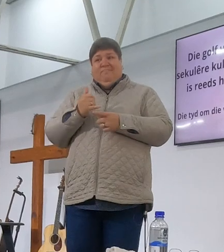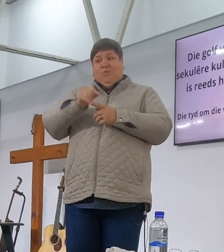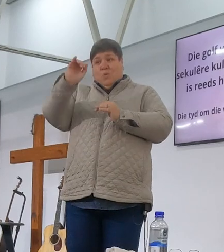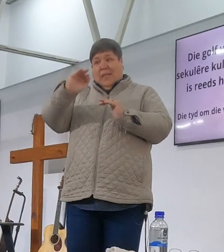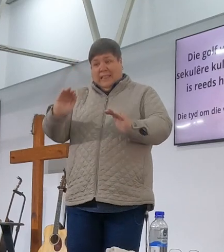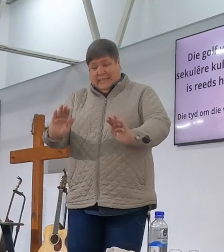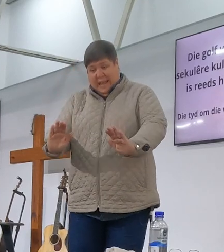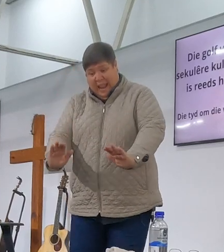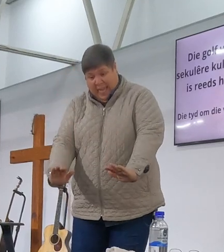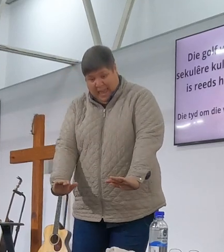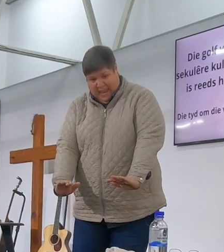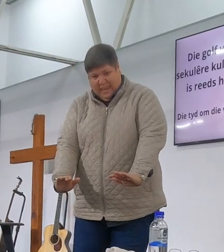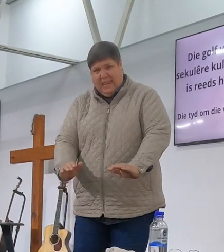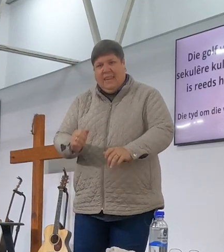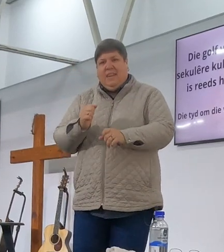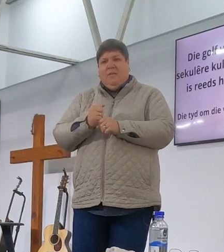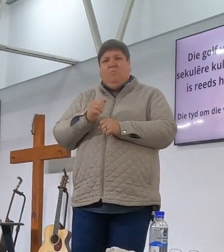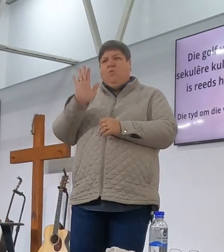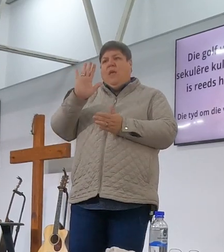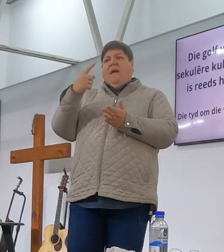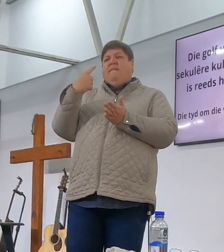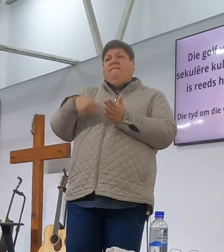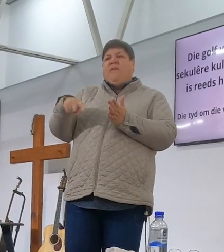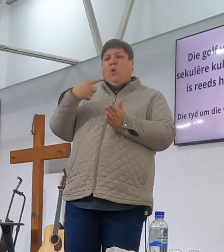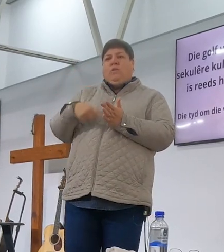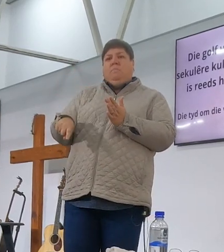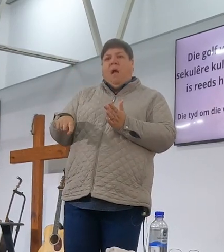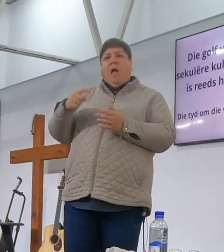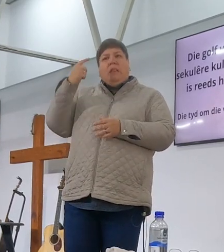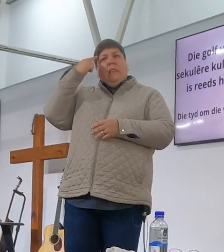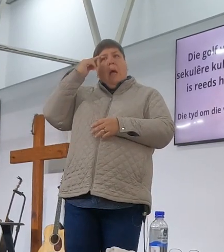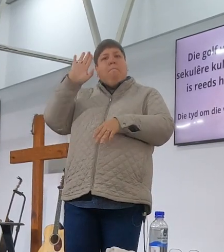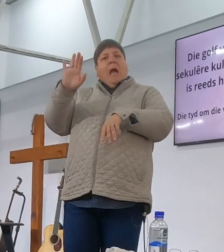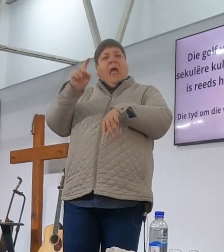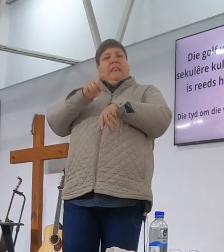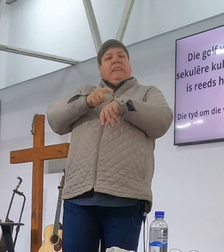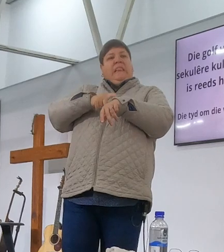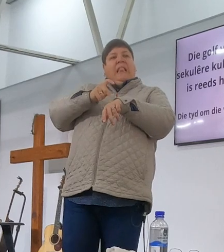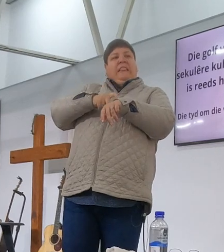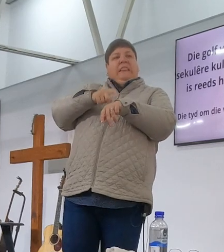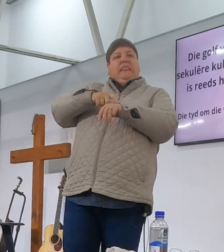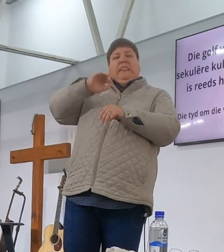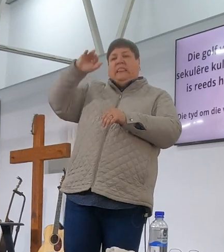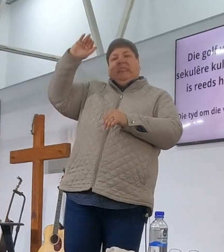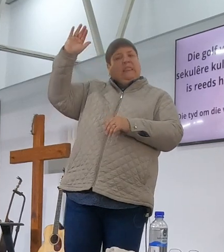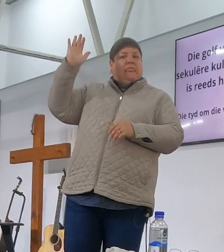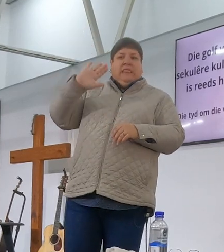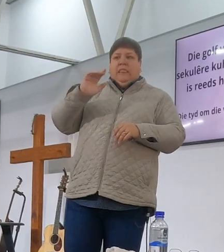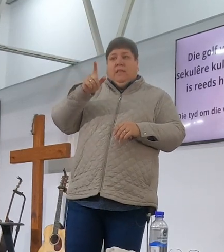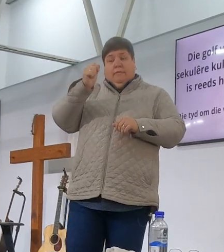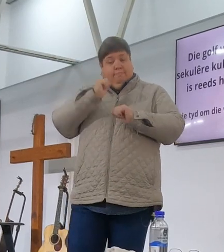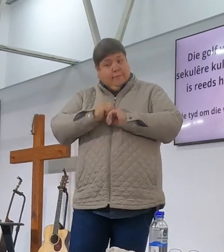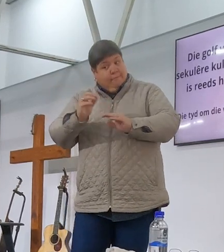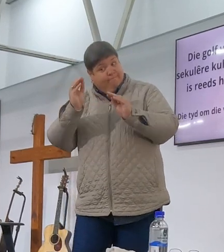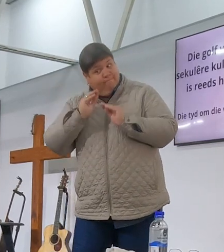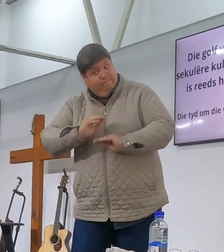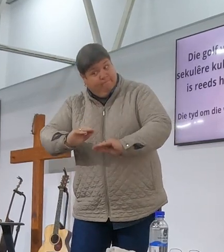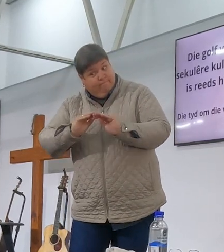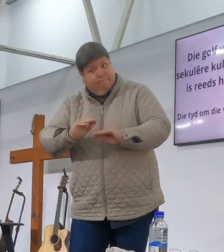is, moet jy nie die fout maak om te dink daar is baie tyd nie, want die van ons wie se kinders groter is, weet die tyd gaan in 'n oogwink